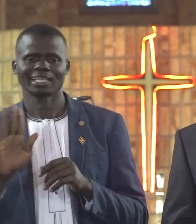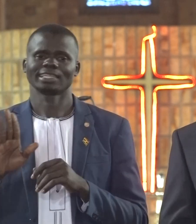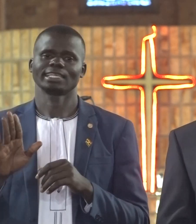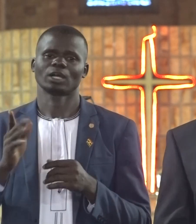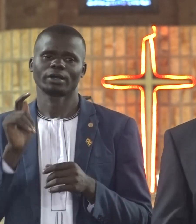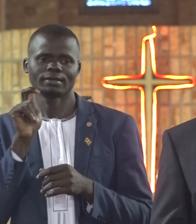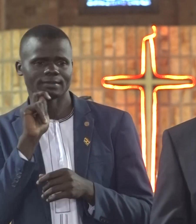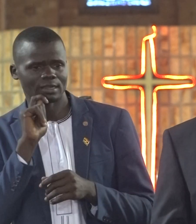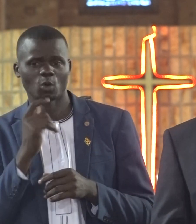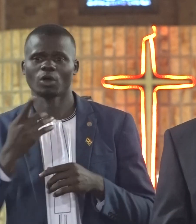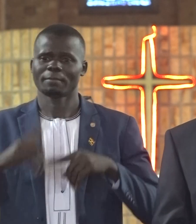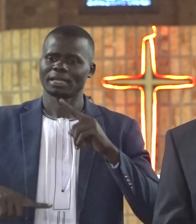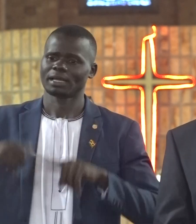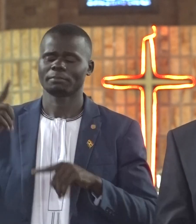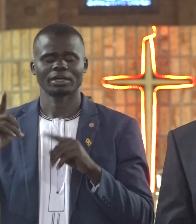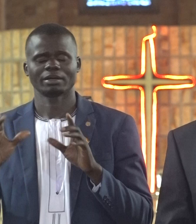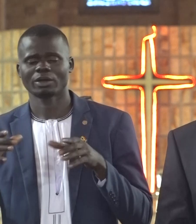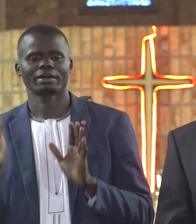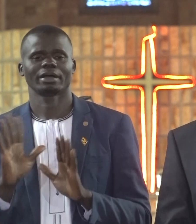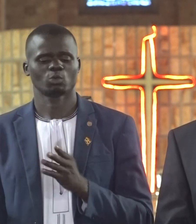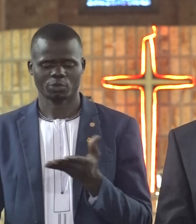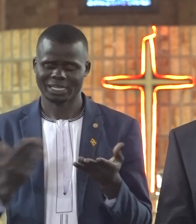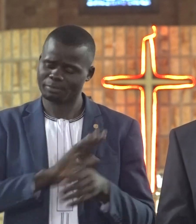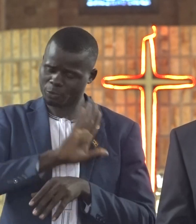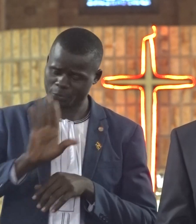oba mu ndowooza z'ebyobufuzi.